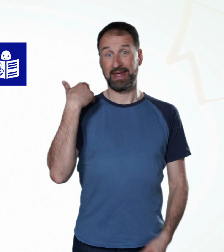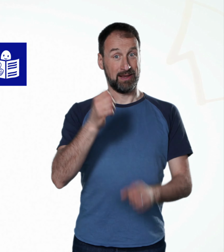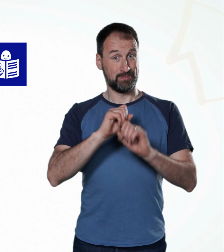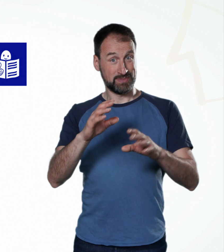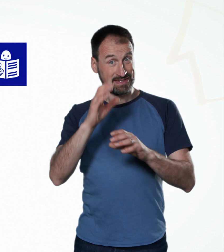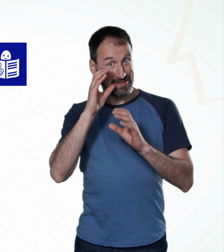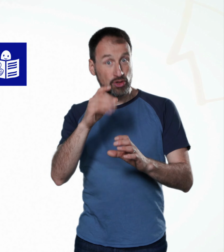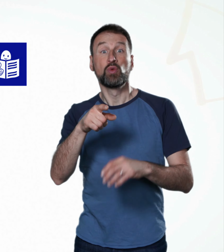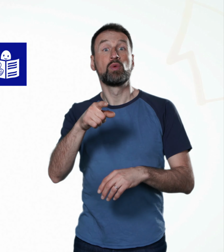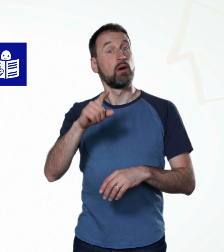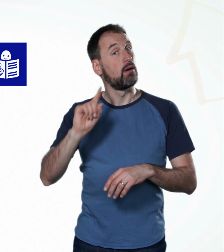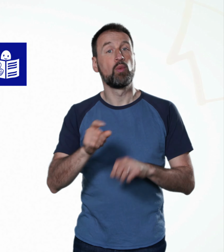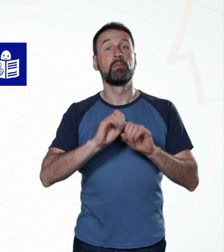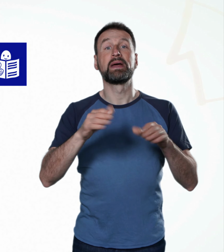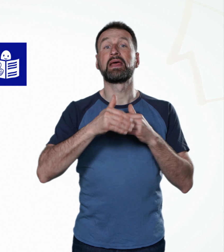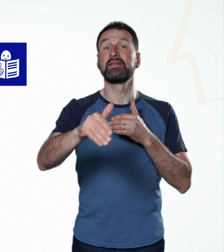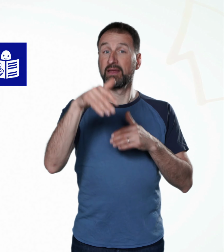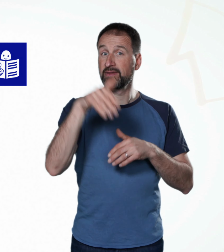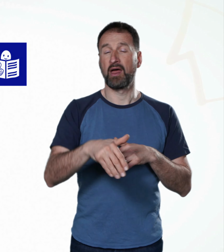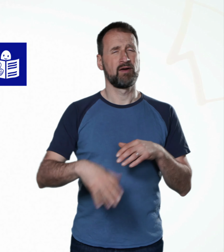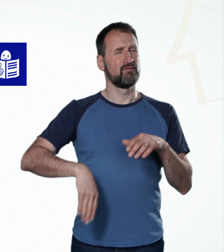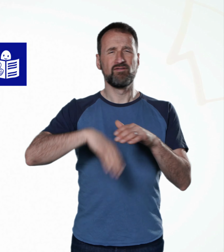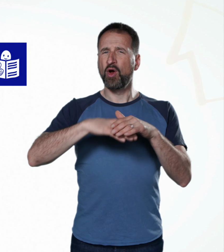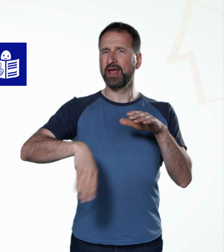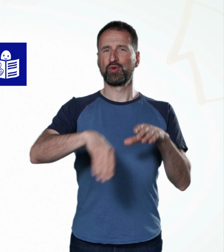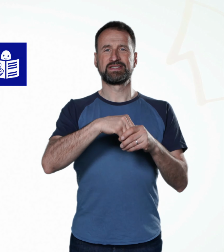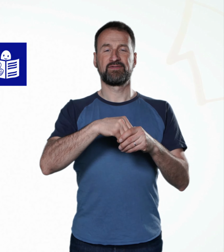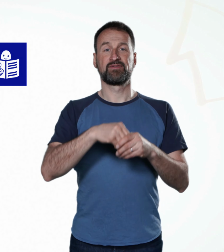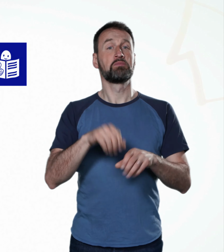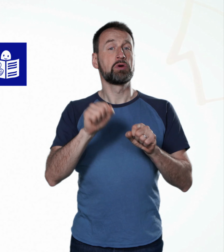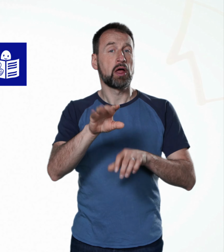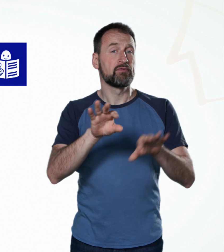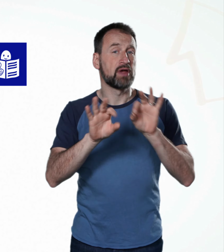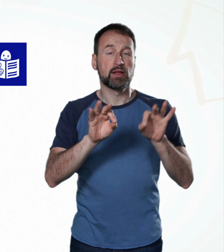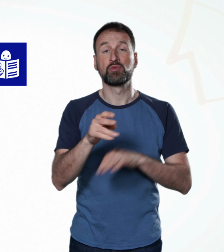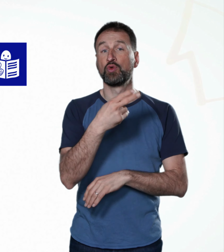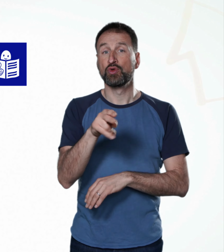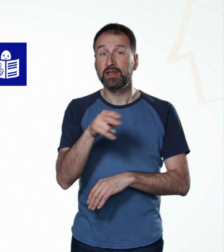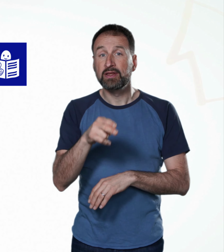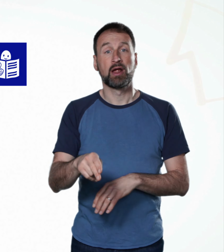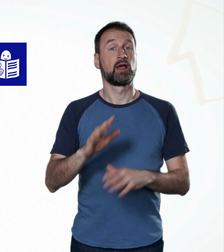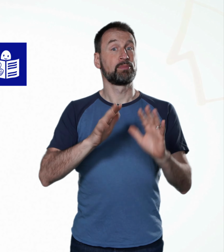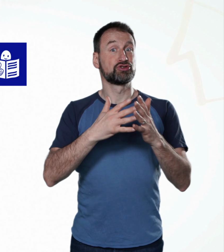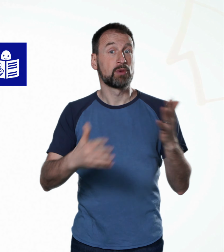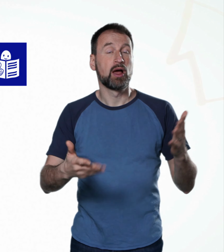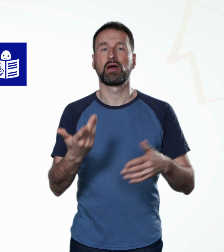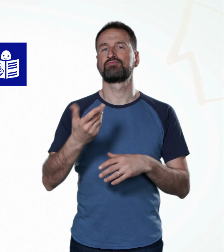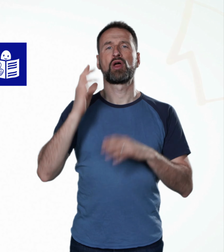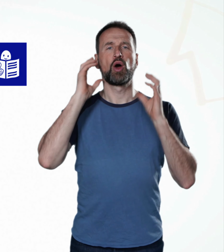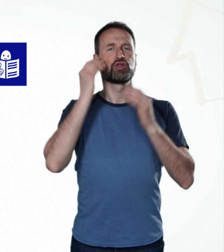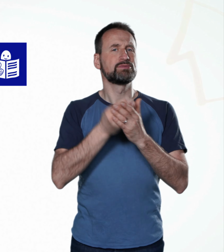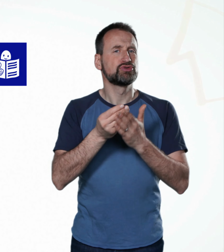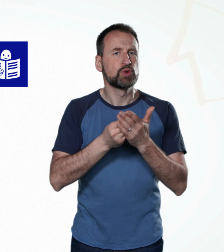Join steht euch auf unserem YouTube-Kanal auch voll inklusiv zur Verfügung. Wahlweise mit Untertitel, Gebärdensprache,